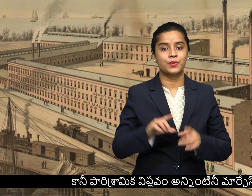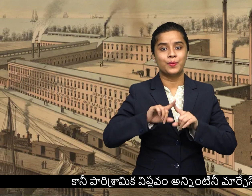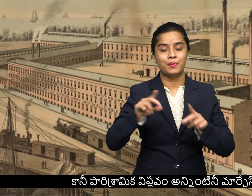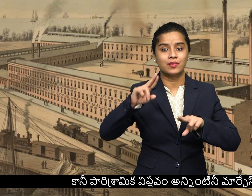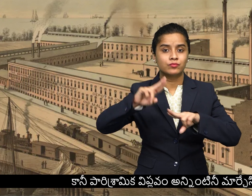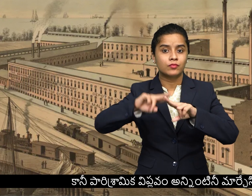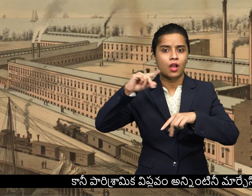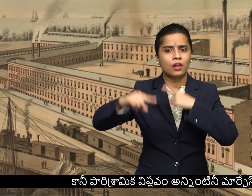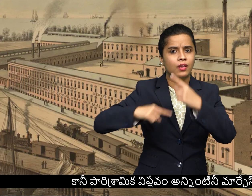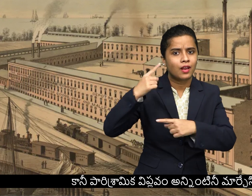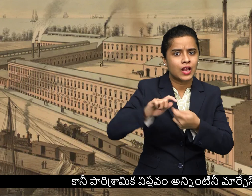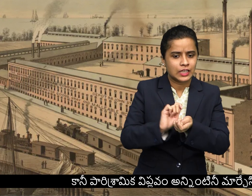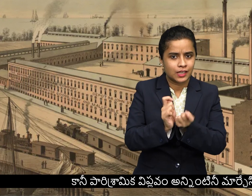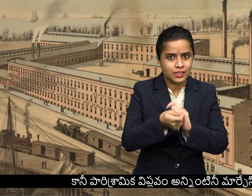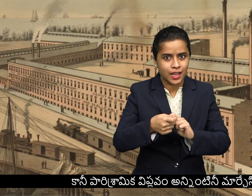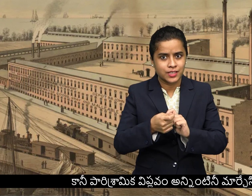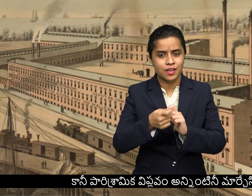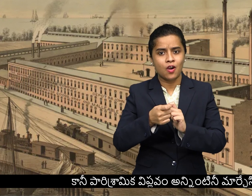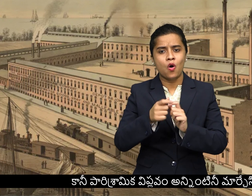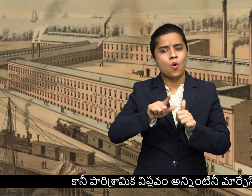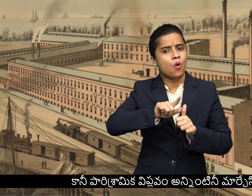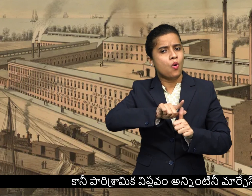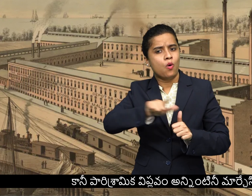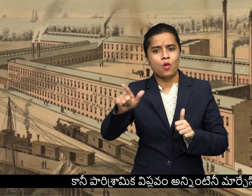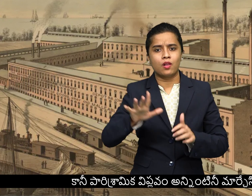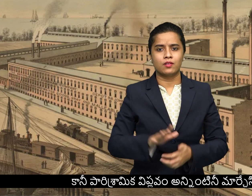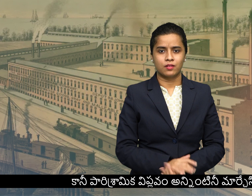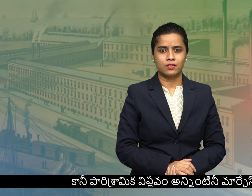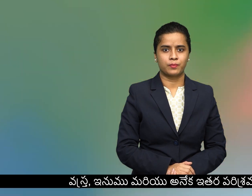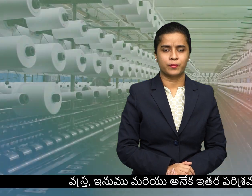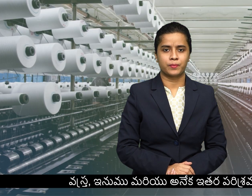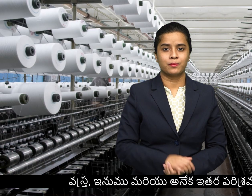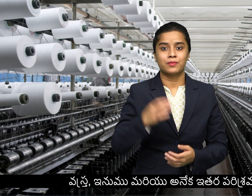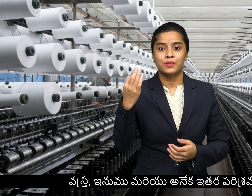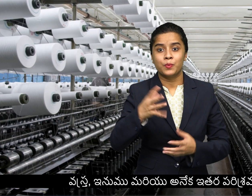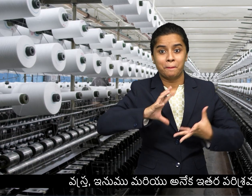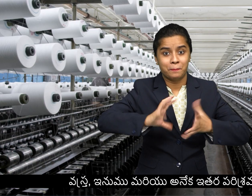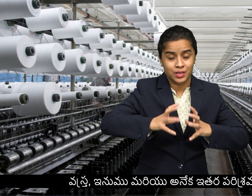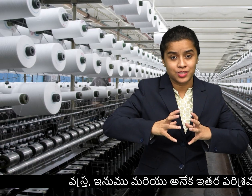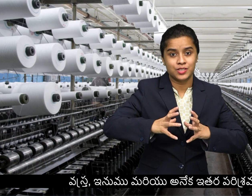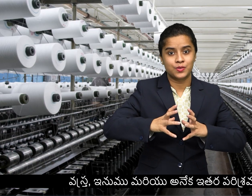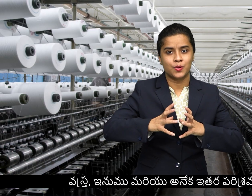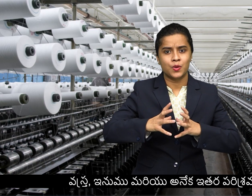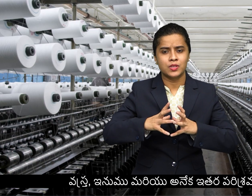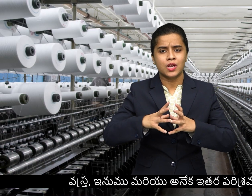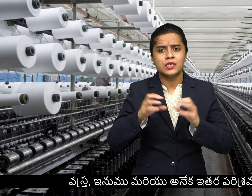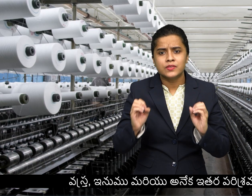కానీ పారిశ్రామిక విప్లవం అన్నింటినీ మార్చేసింది. వస్త్ర, ఇనుము మరియు అనేక